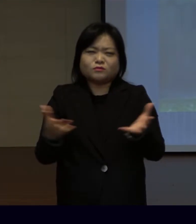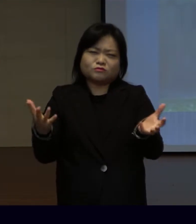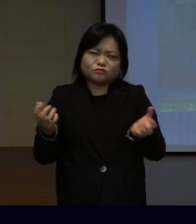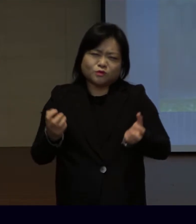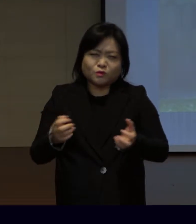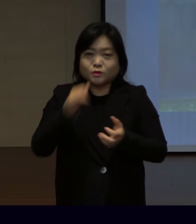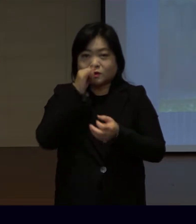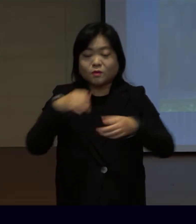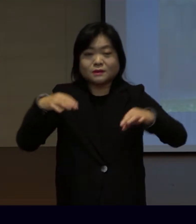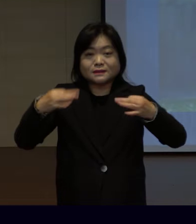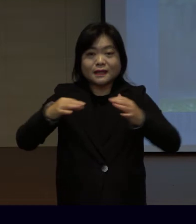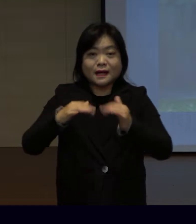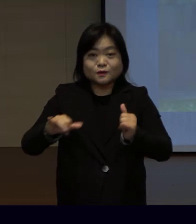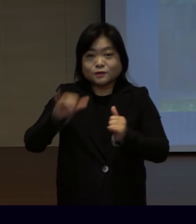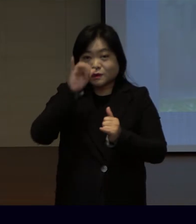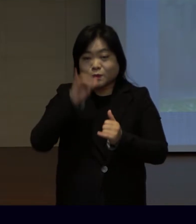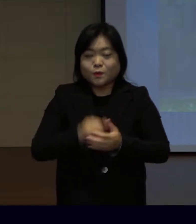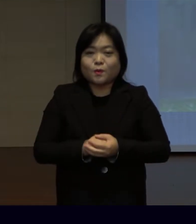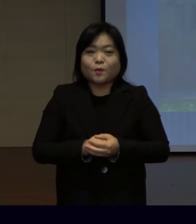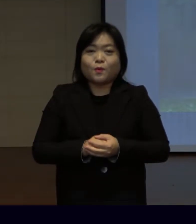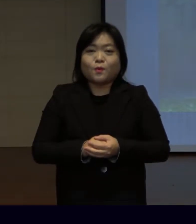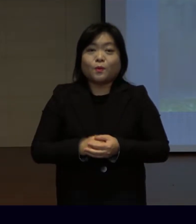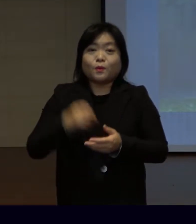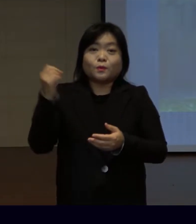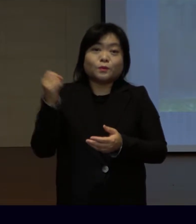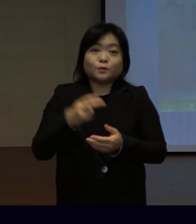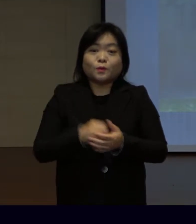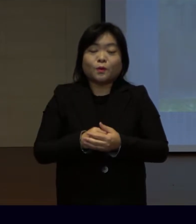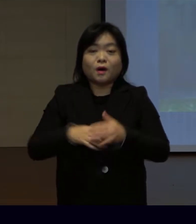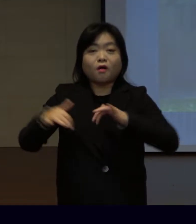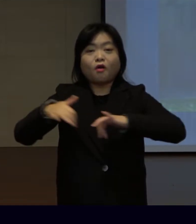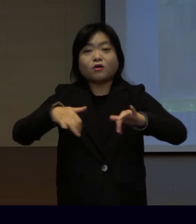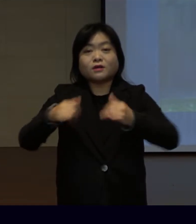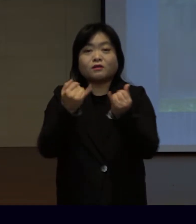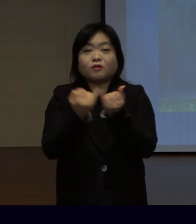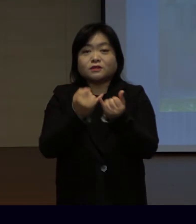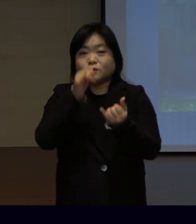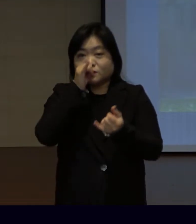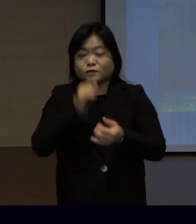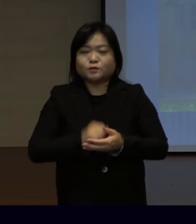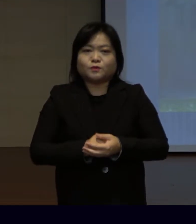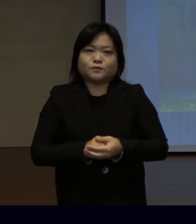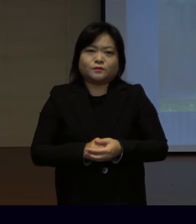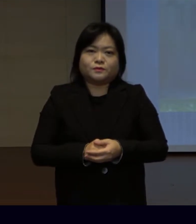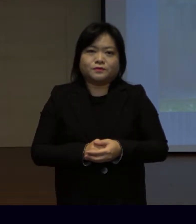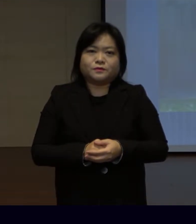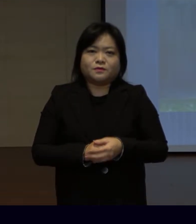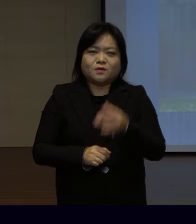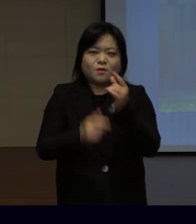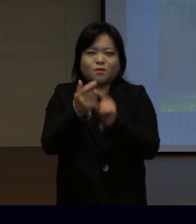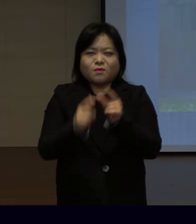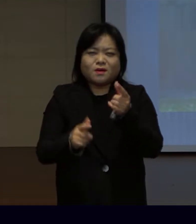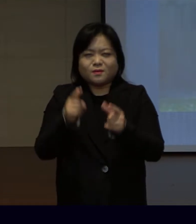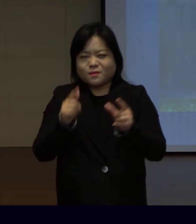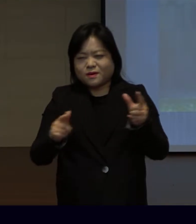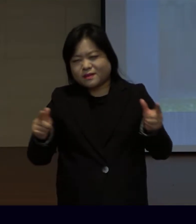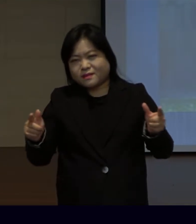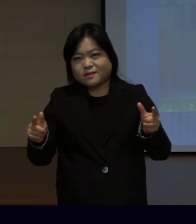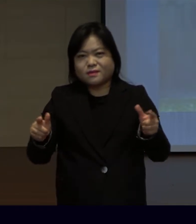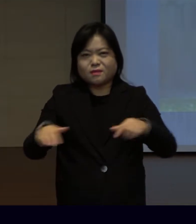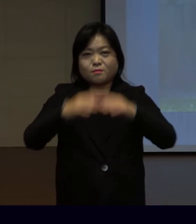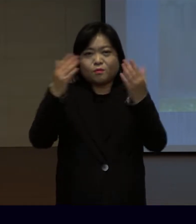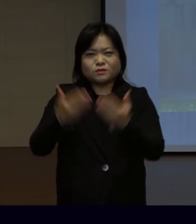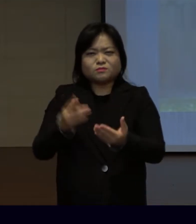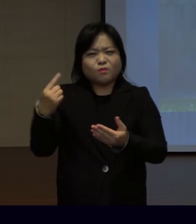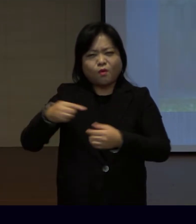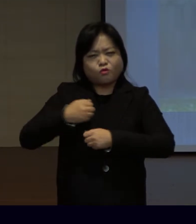있고 은행가도 있고 또 뭐 거리의 여자도 있고 온갖 모든 군인도